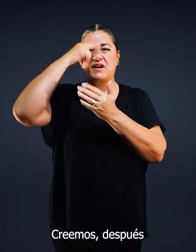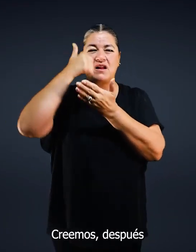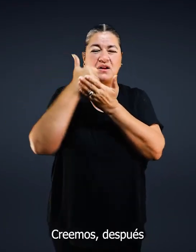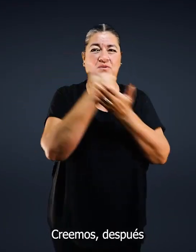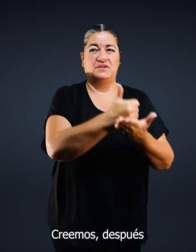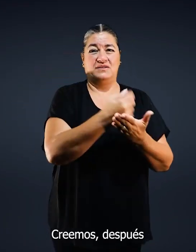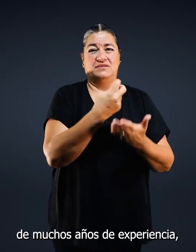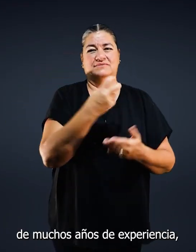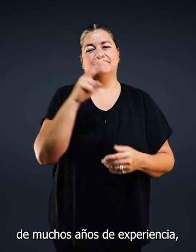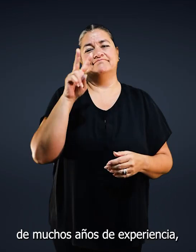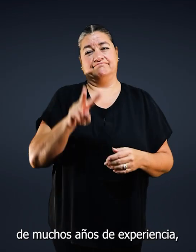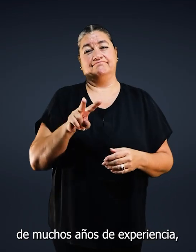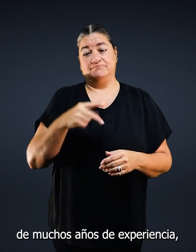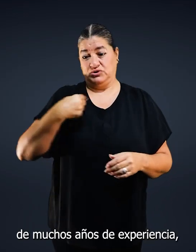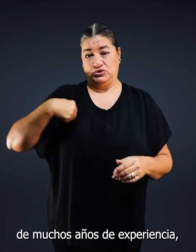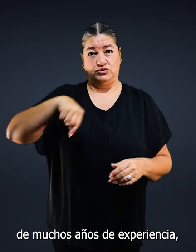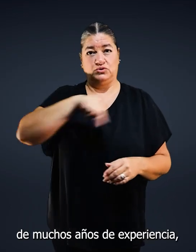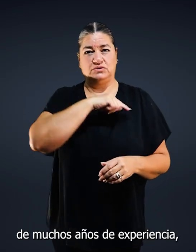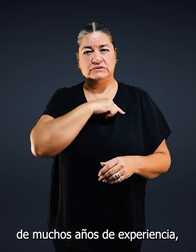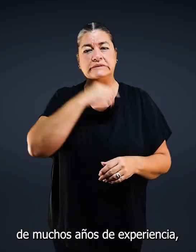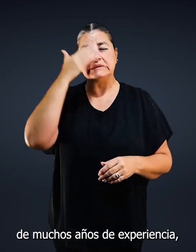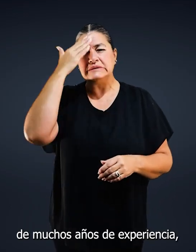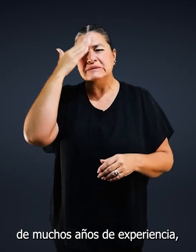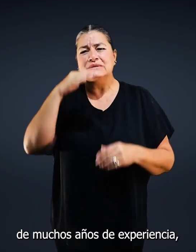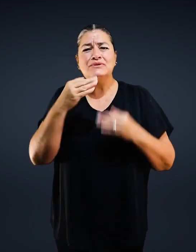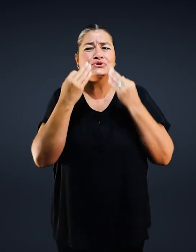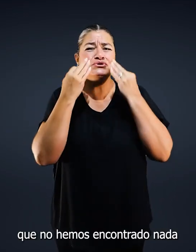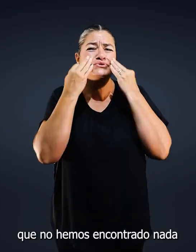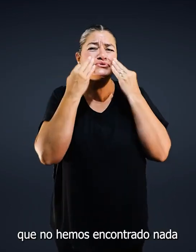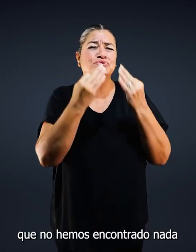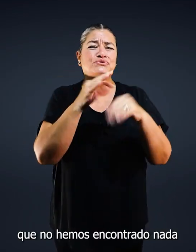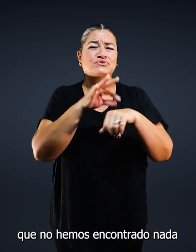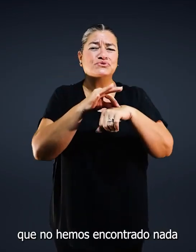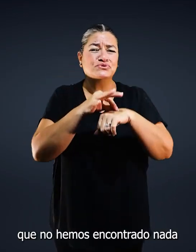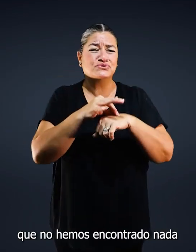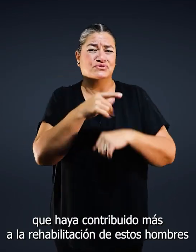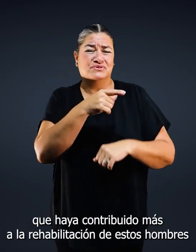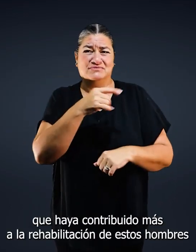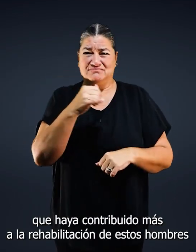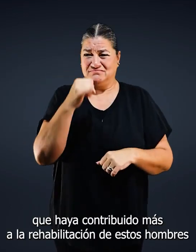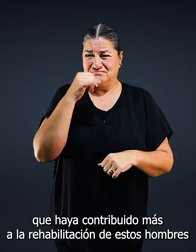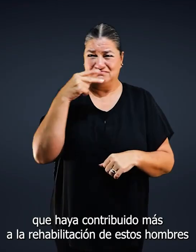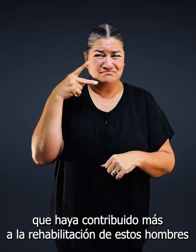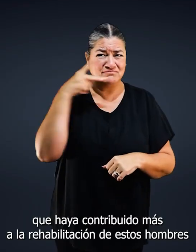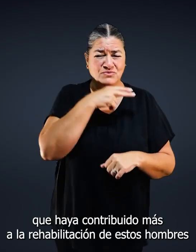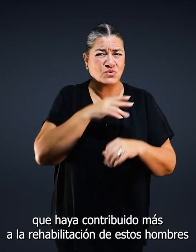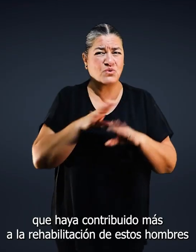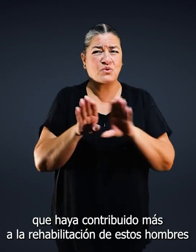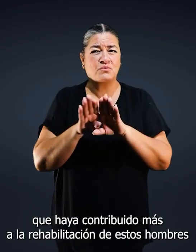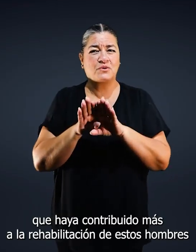Creemos, después de muchos años de experiencia, que no hemos encontrado nada que haya contribuido más a la rehabilitación de